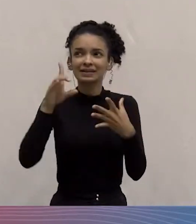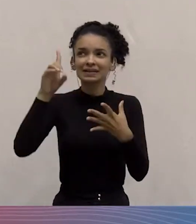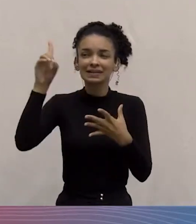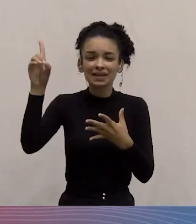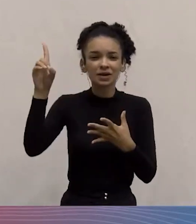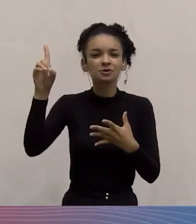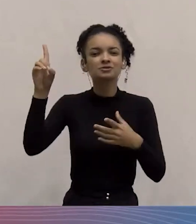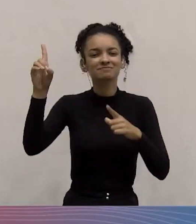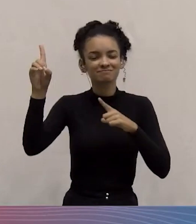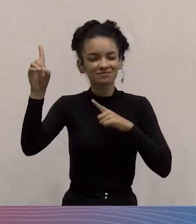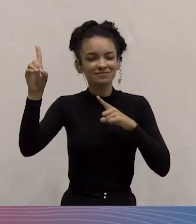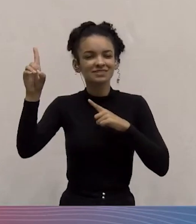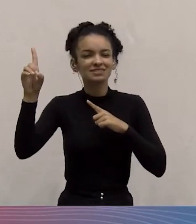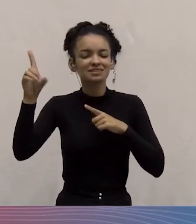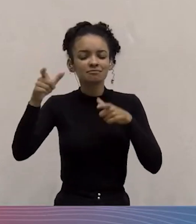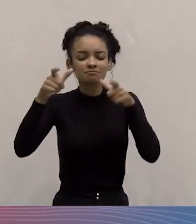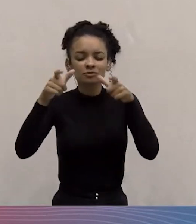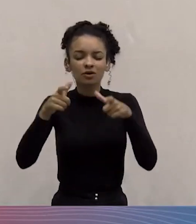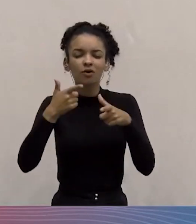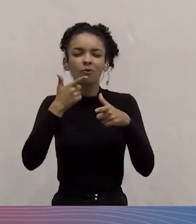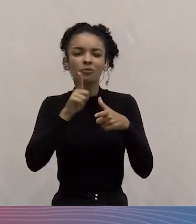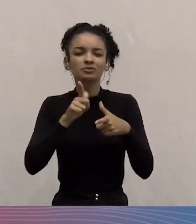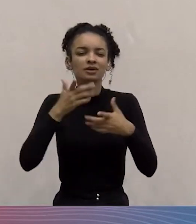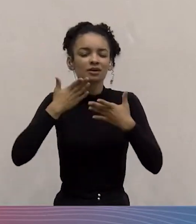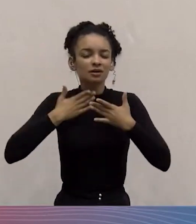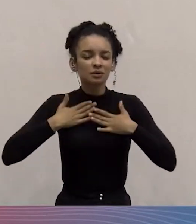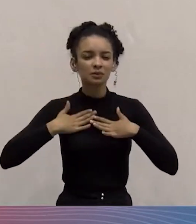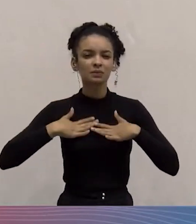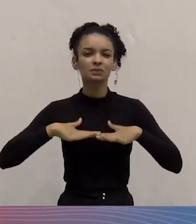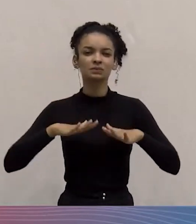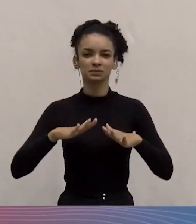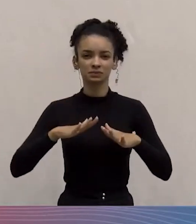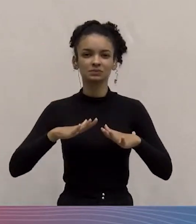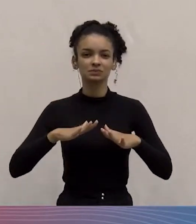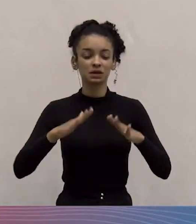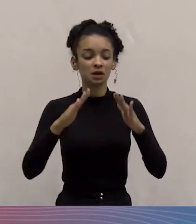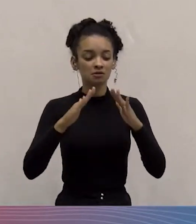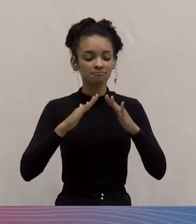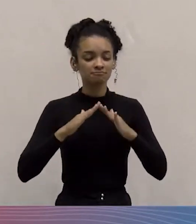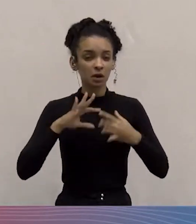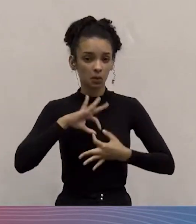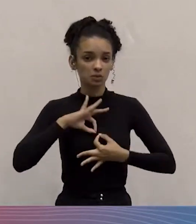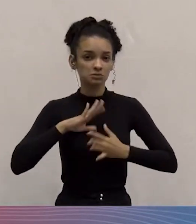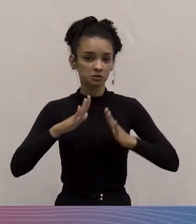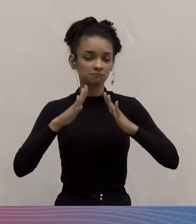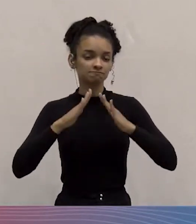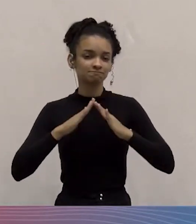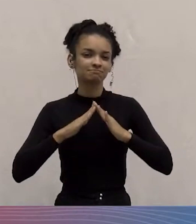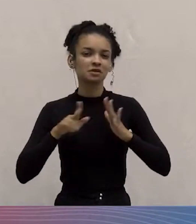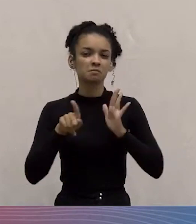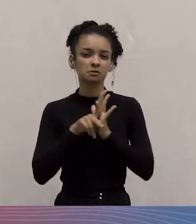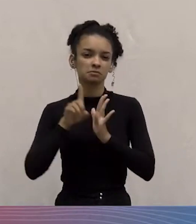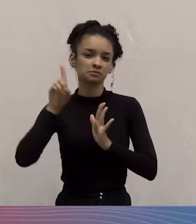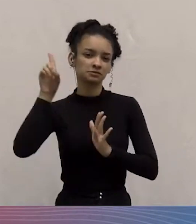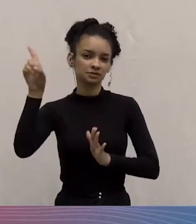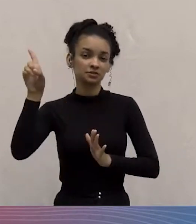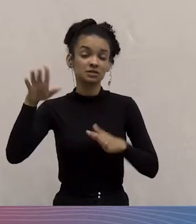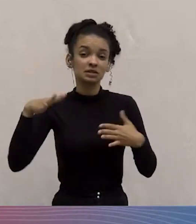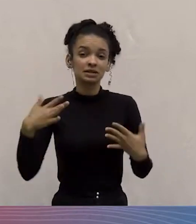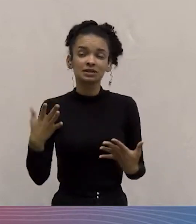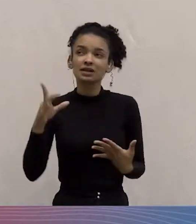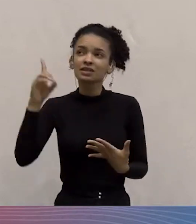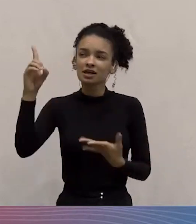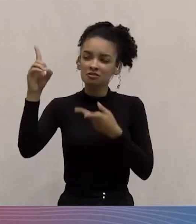obterá um lugar de descanso, uma habitação de Deus no Espírito. E finalmente Deus